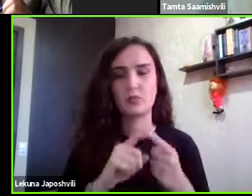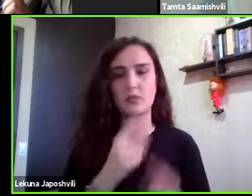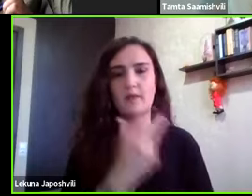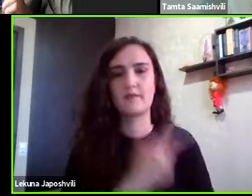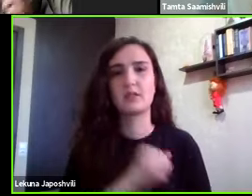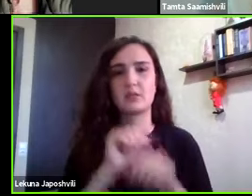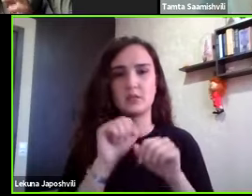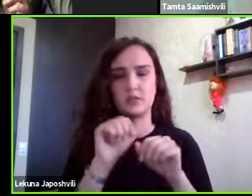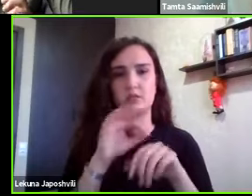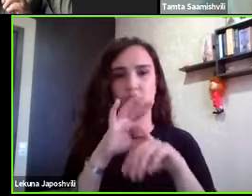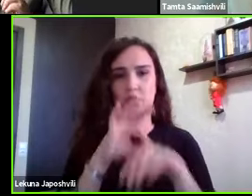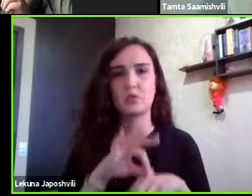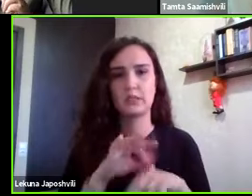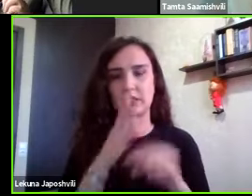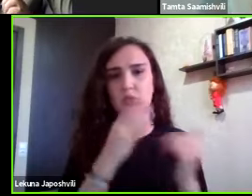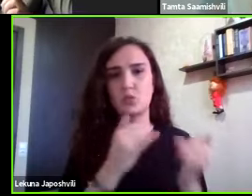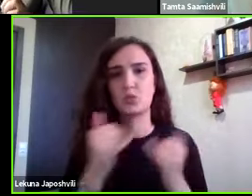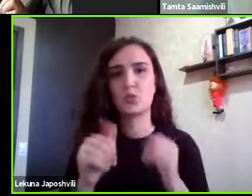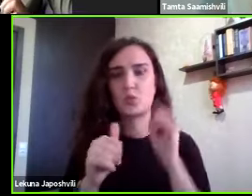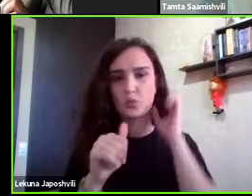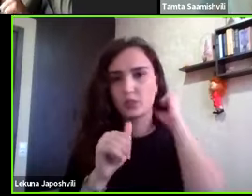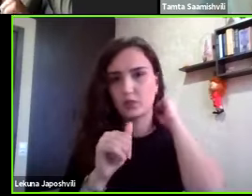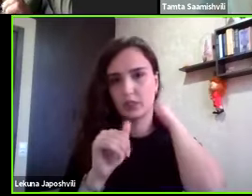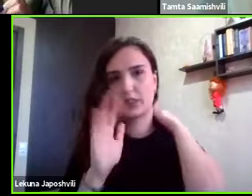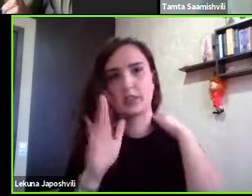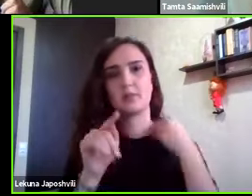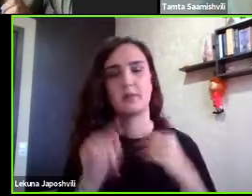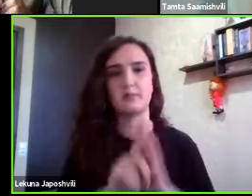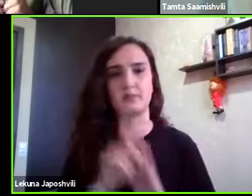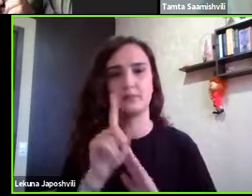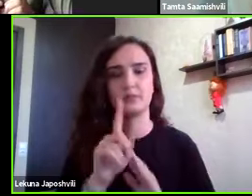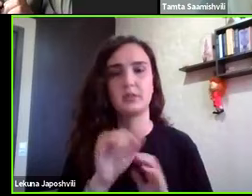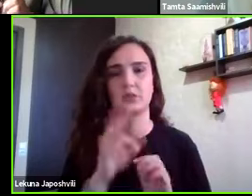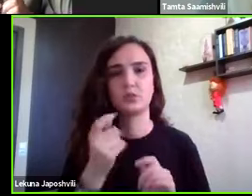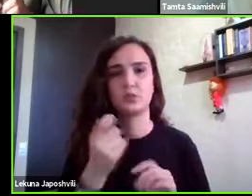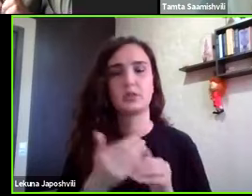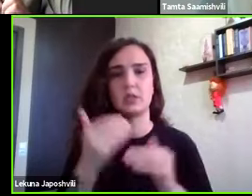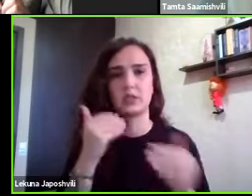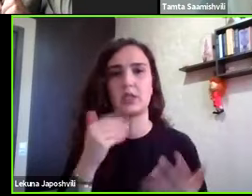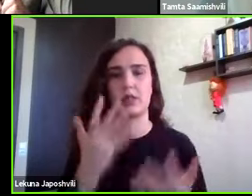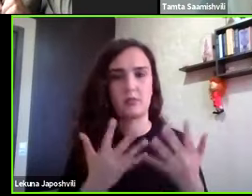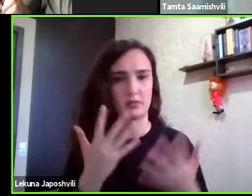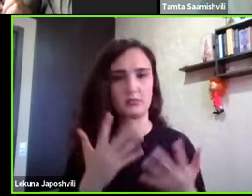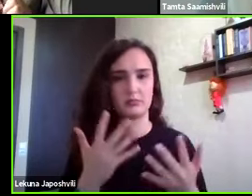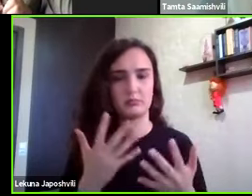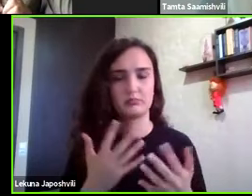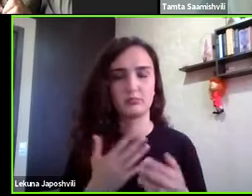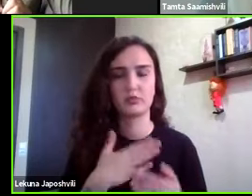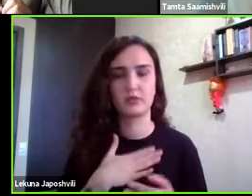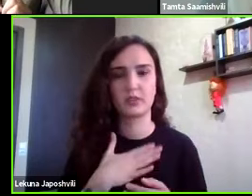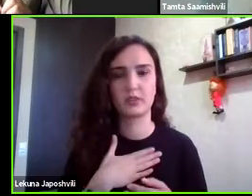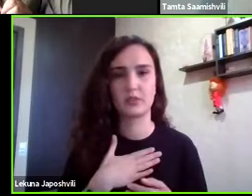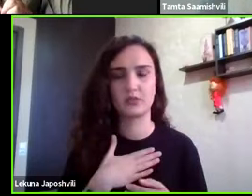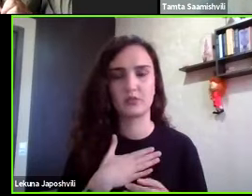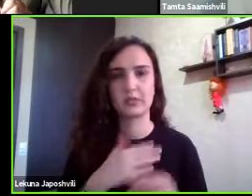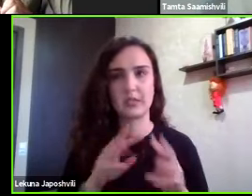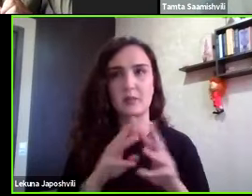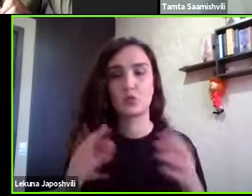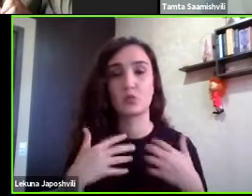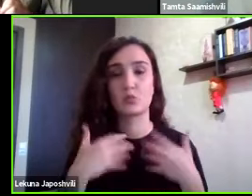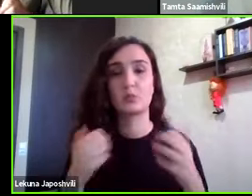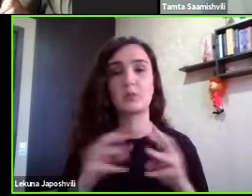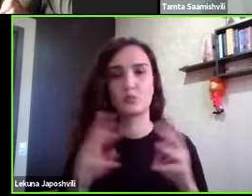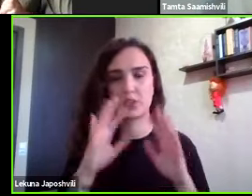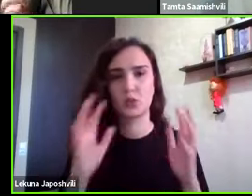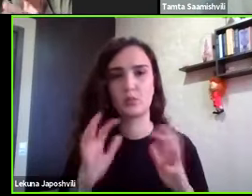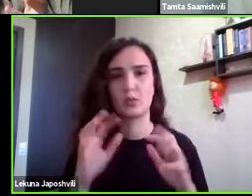ვაქცინაცია ჩატარდეს სეზონურად, როგორც კი შემოვა, ხომ? ან ცოტა ადრე ალბათ ჩვენი ჯანდაცვის სამინისტრო